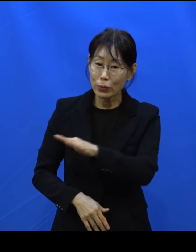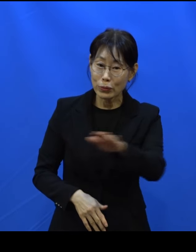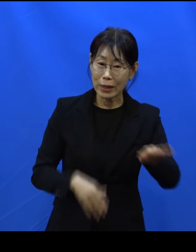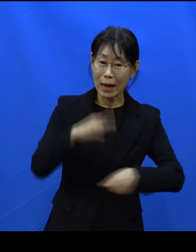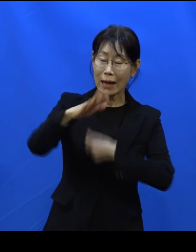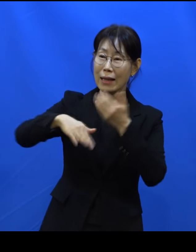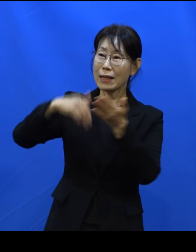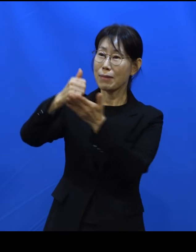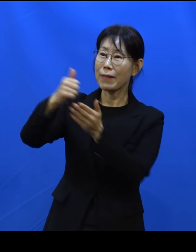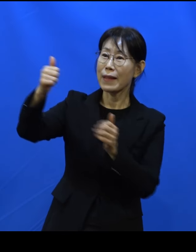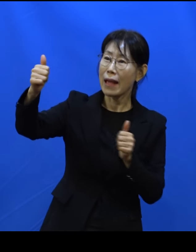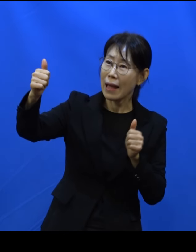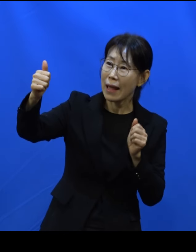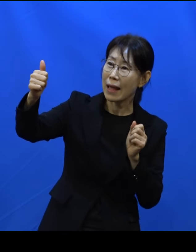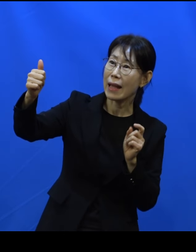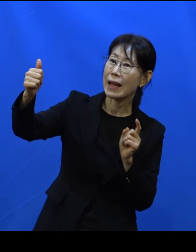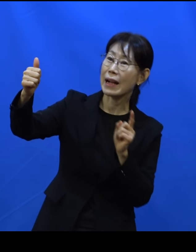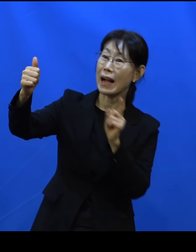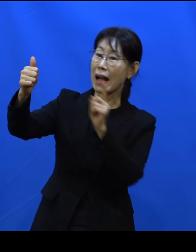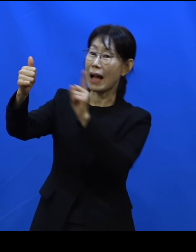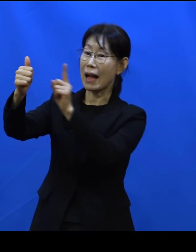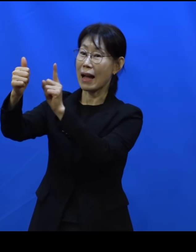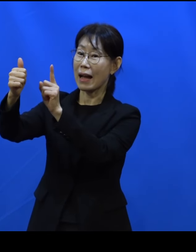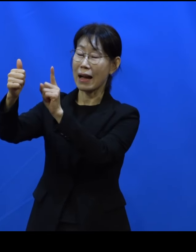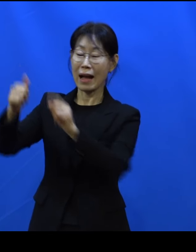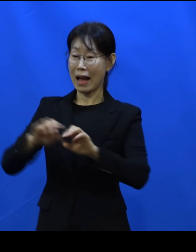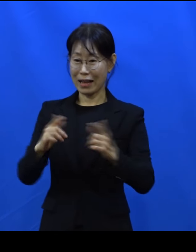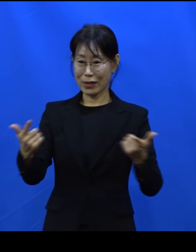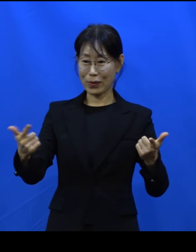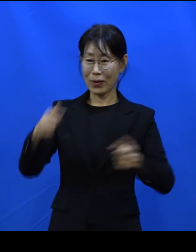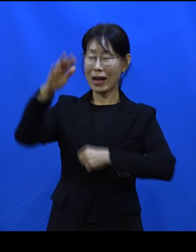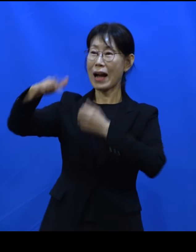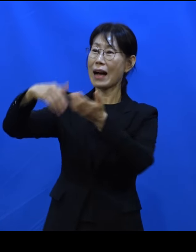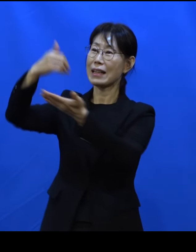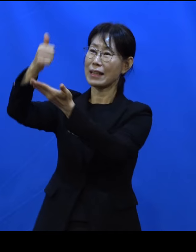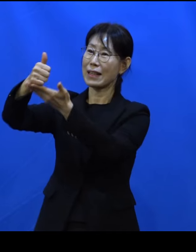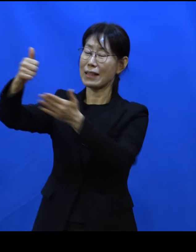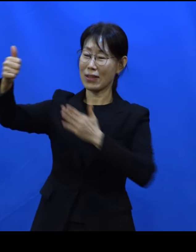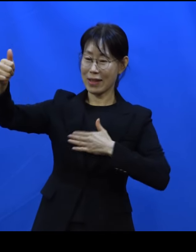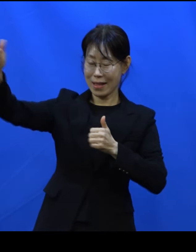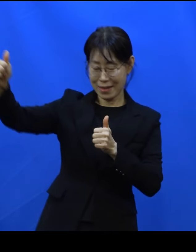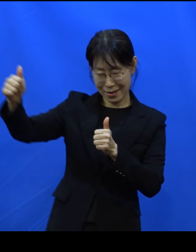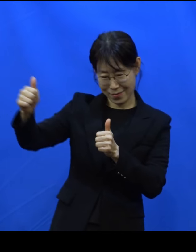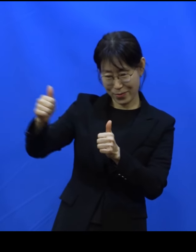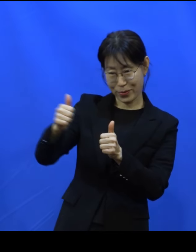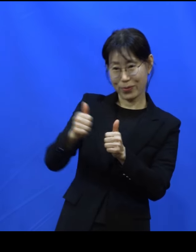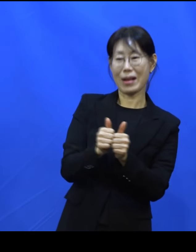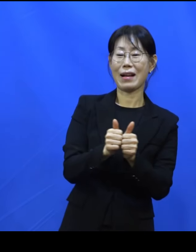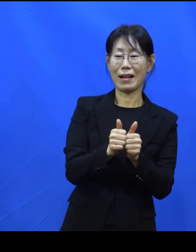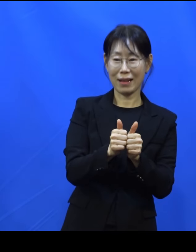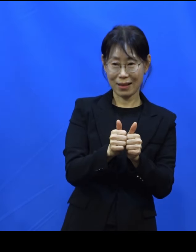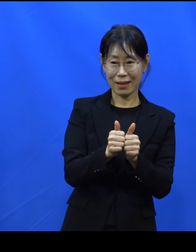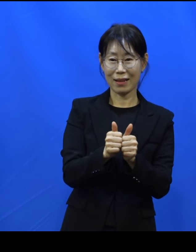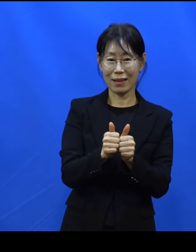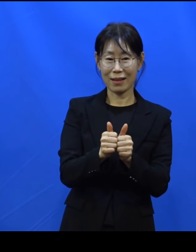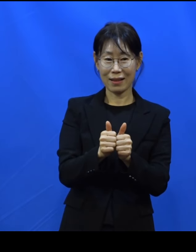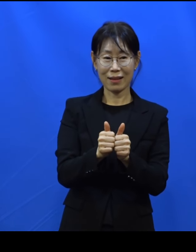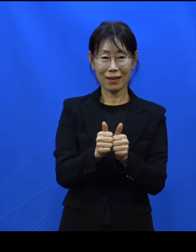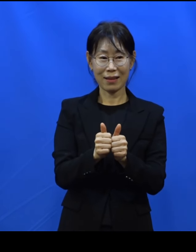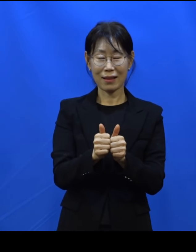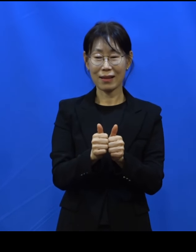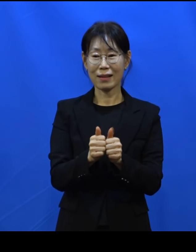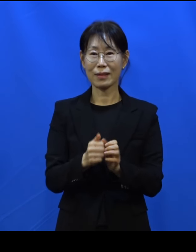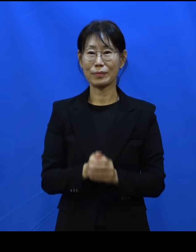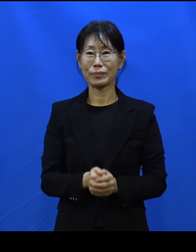우리에게 다가오신다. 지금도 그리스도가 우리에게 점점 다가오고 계신다. 그게 종말이죠, 그죠?